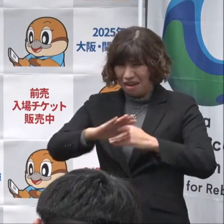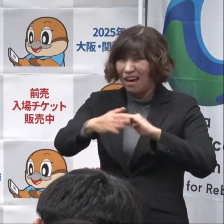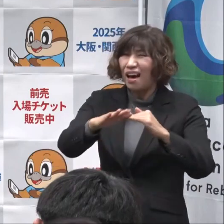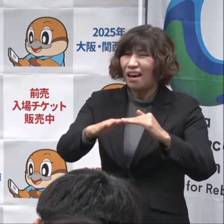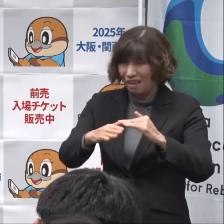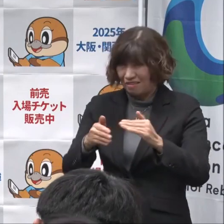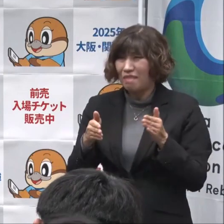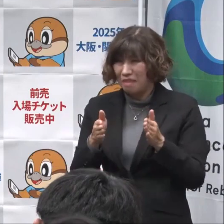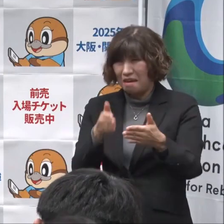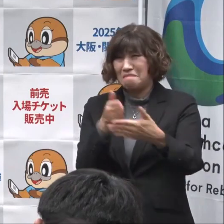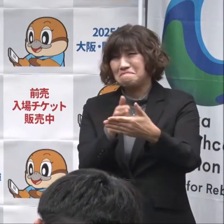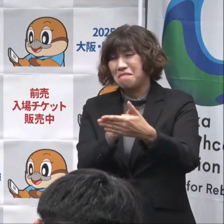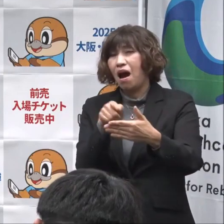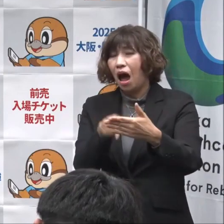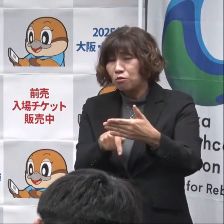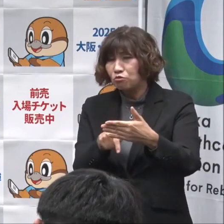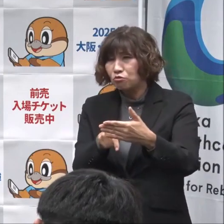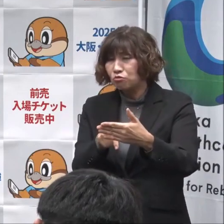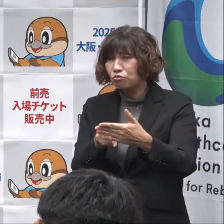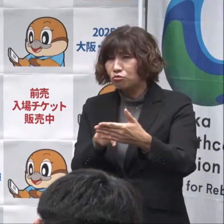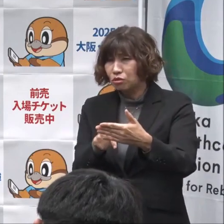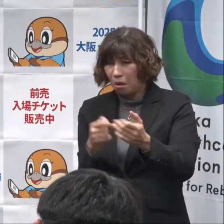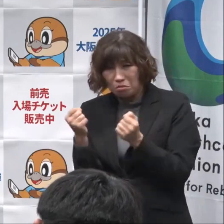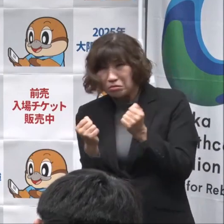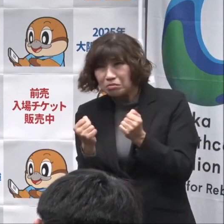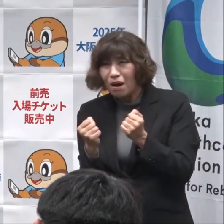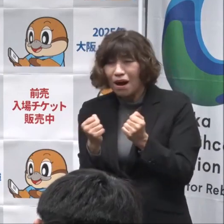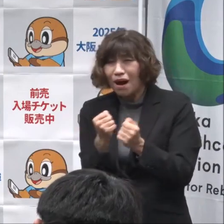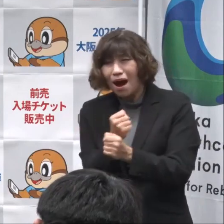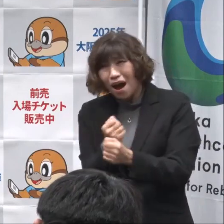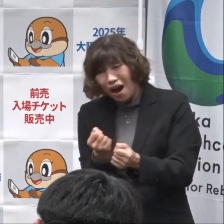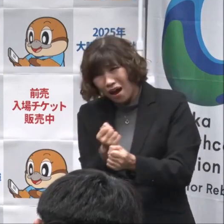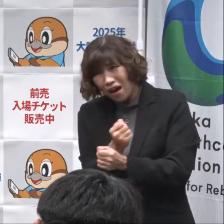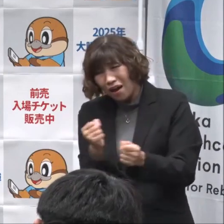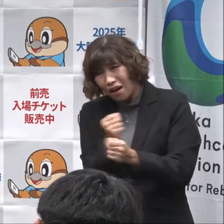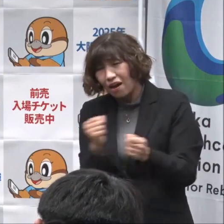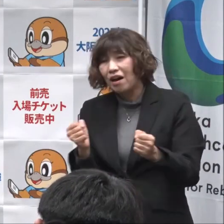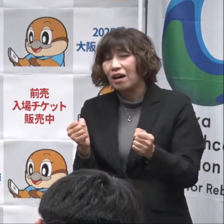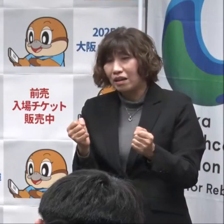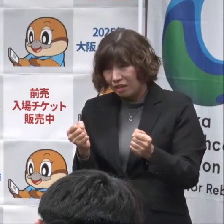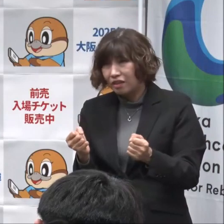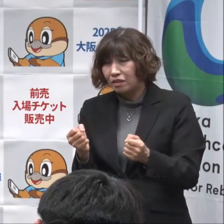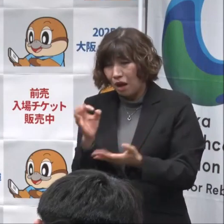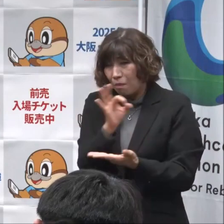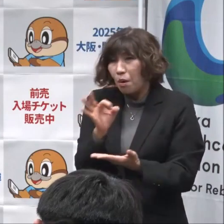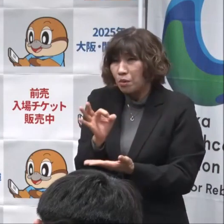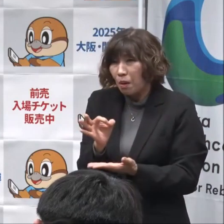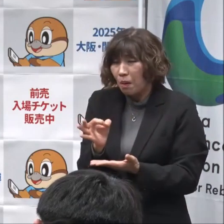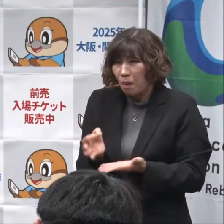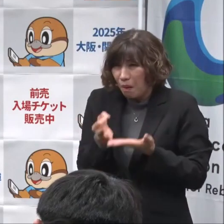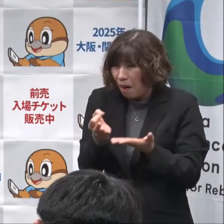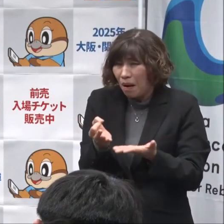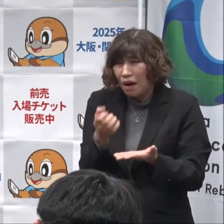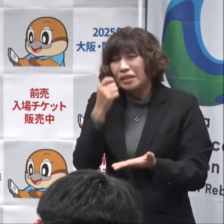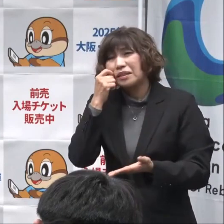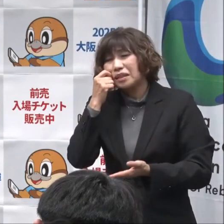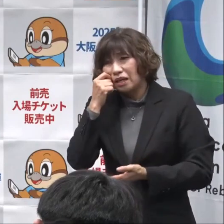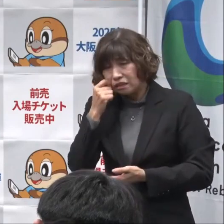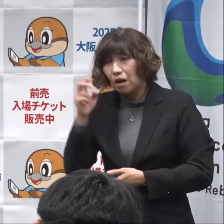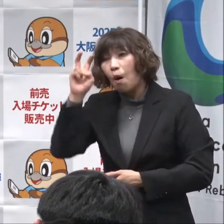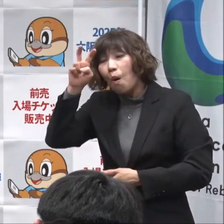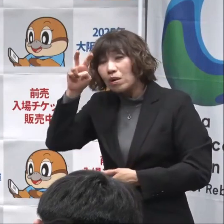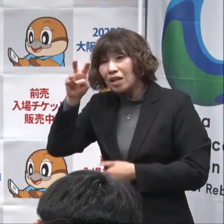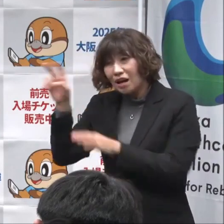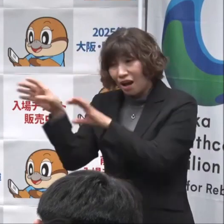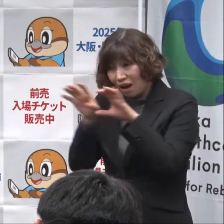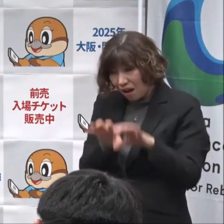か支援が難しくなってくると。これは能登半島の地理特性もあると思うんですけれども、大阪においても広域避難道路の確保であった